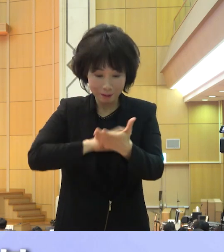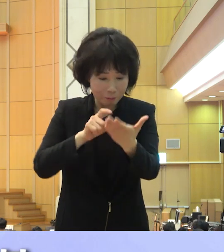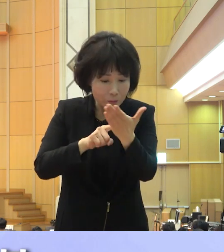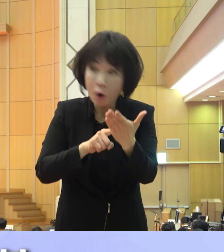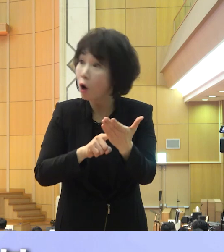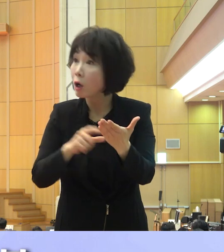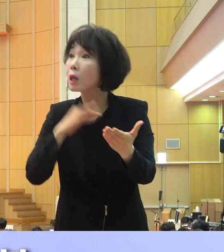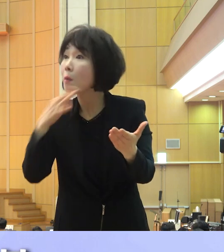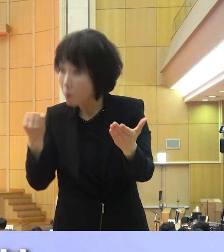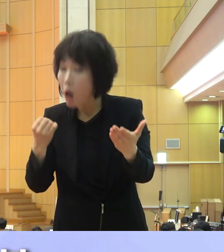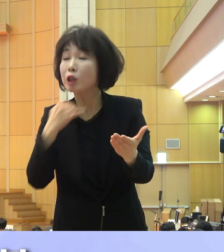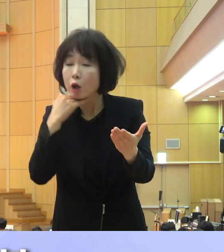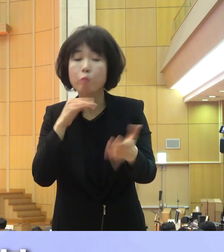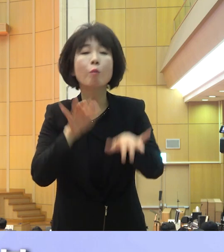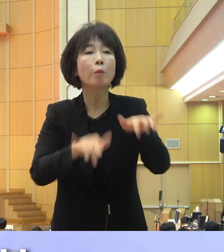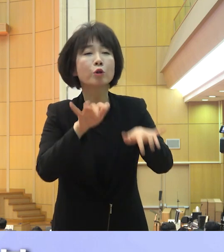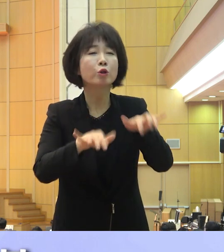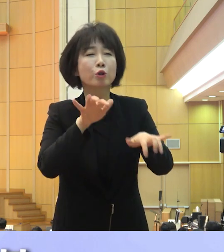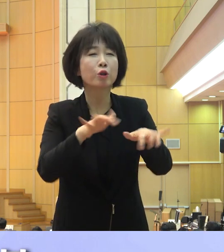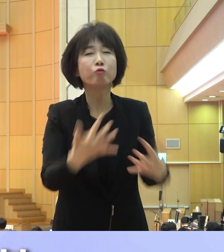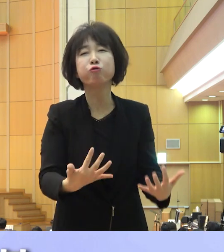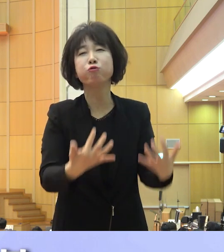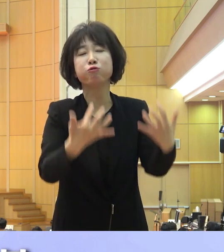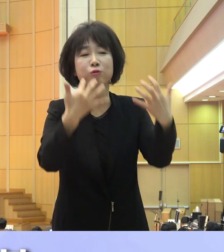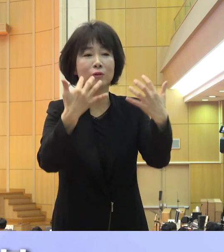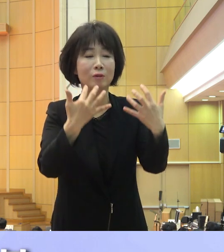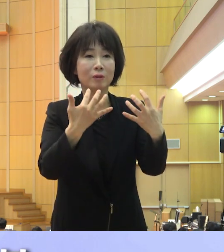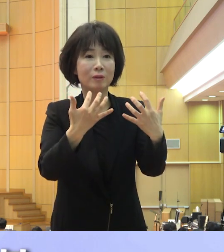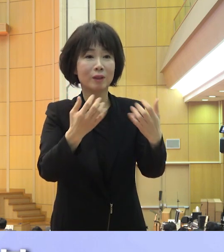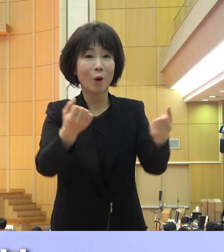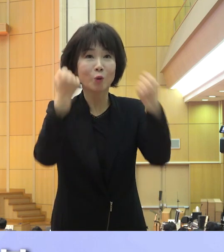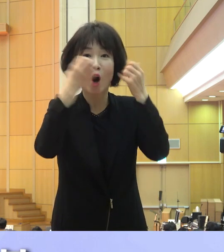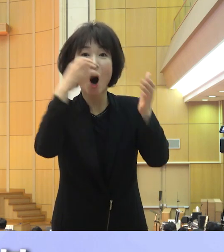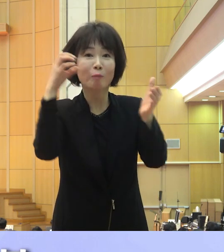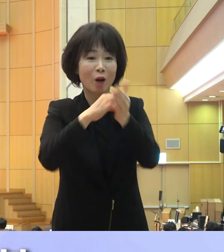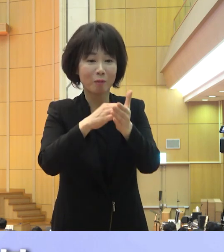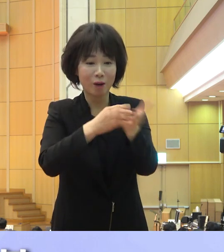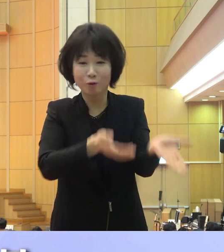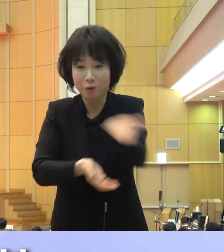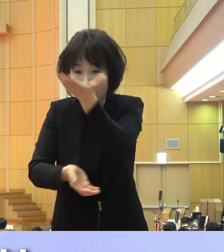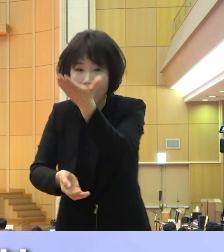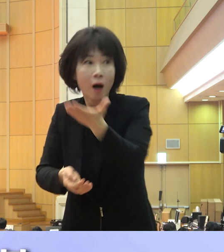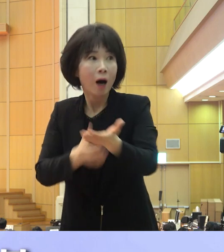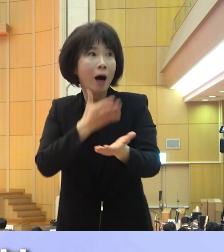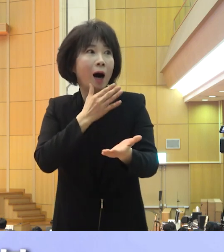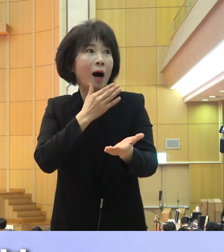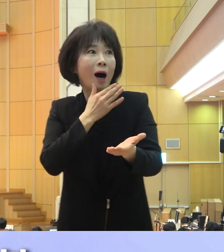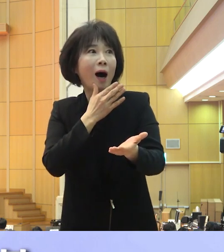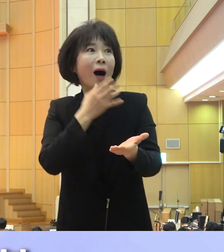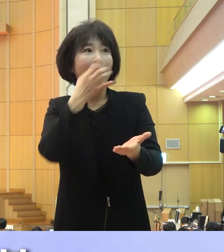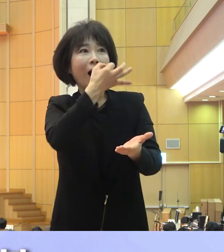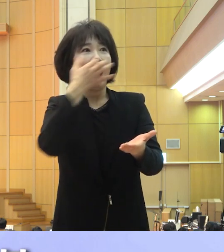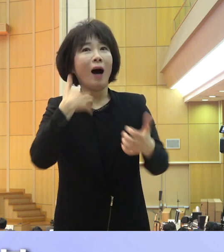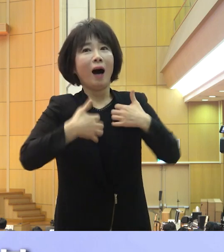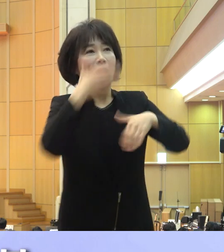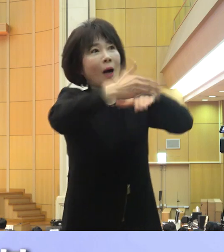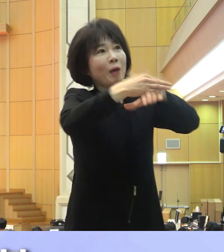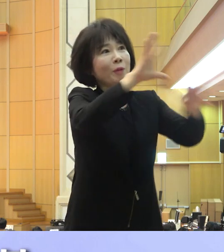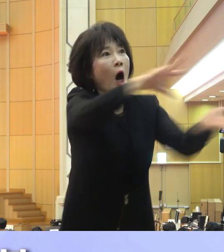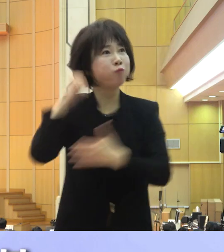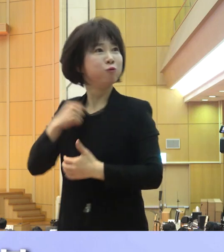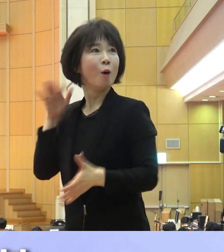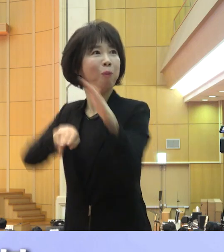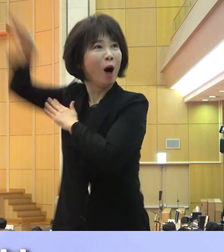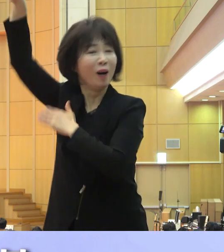들춰봐봐야 그 귀찮하게 다 초등학교는 다 나온 세상이니까 그냥 그 이름하고 생년월일